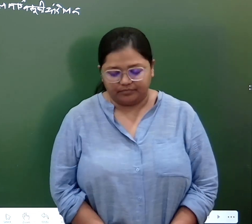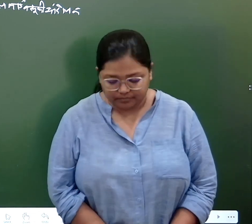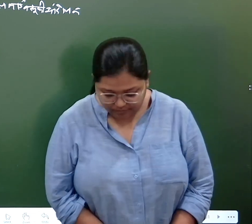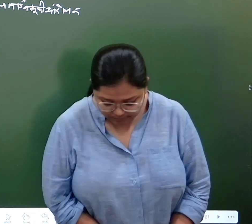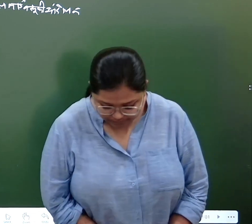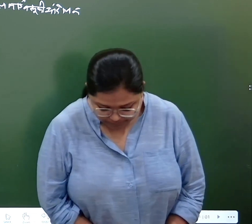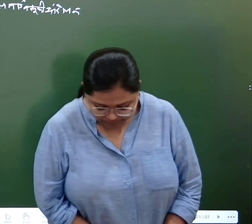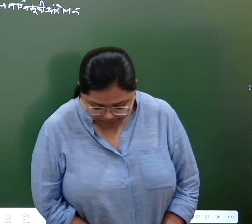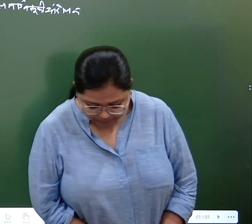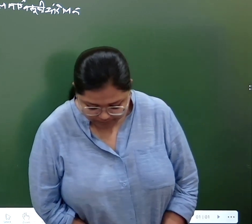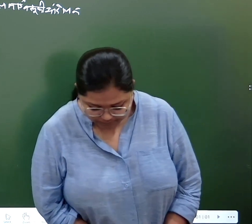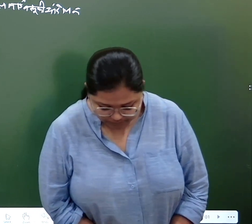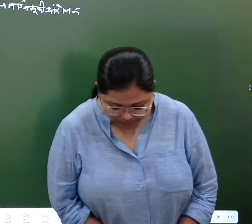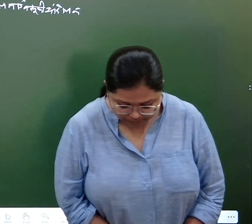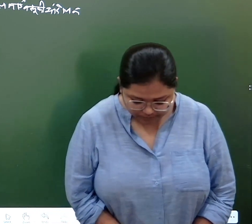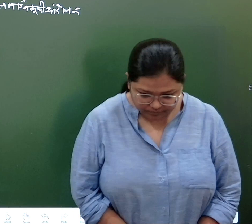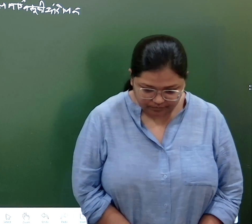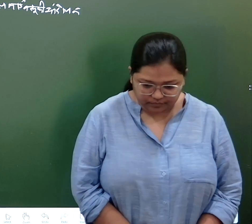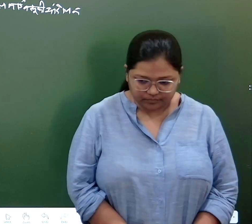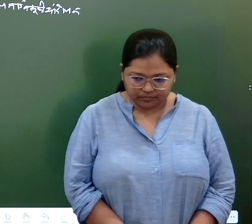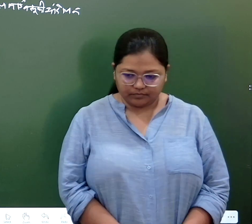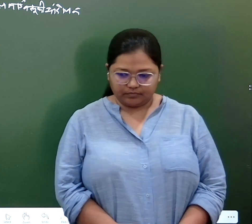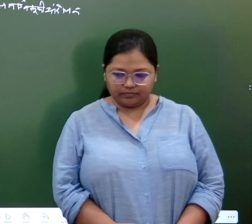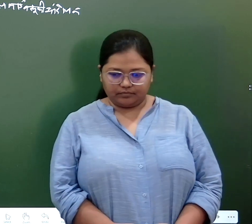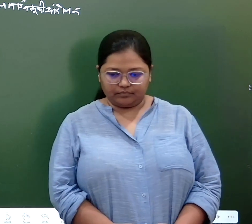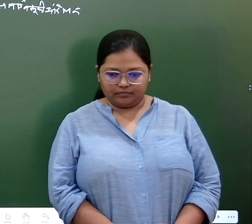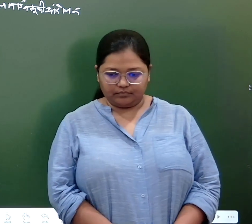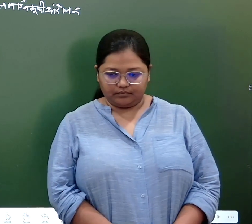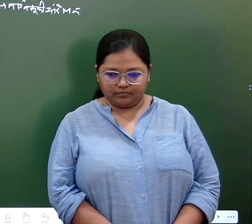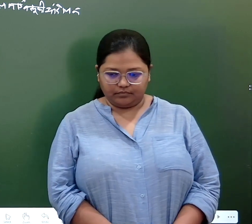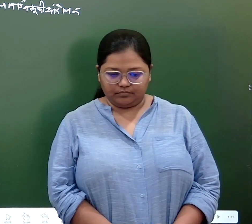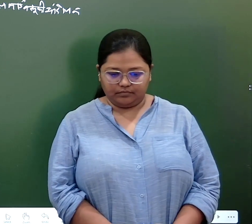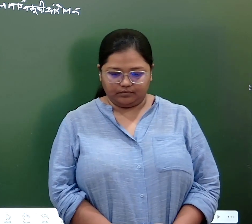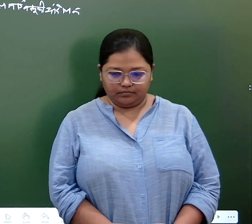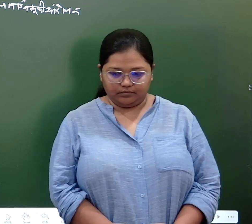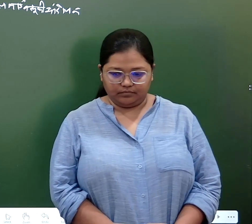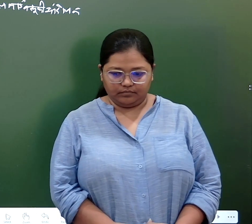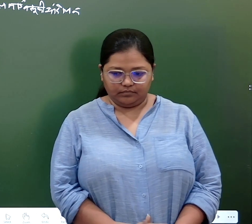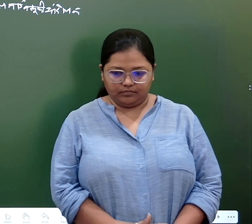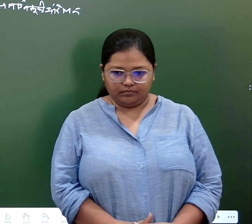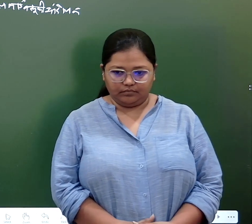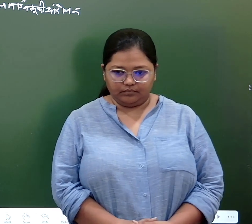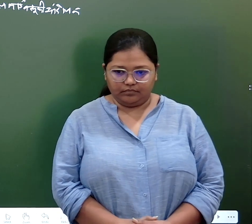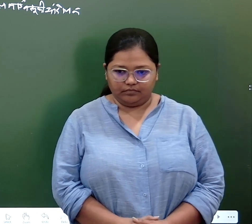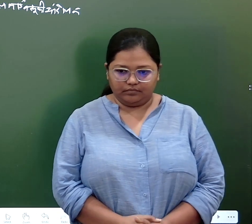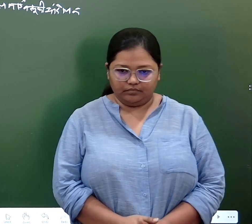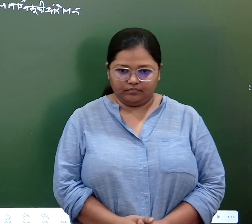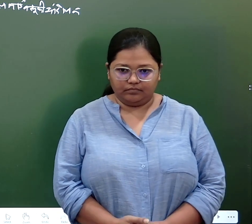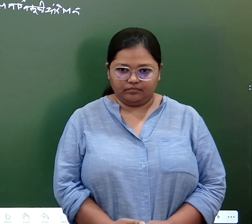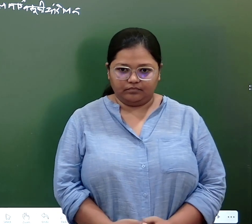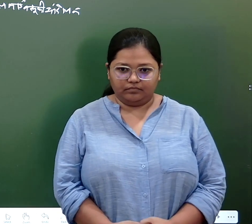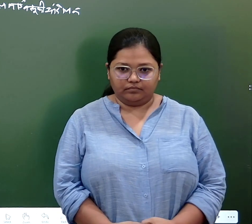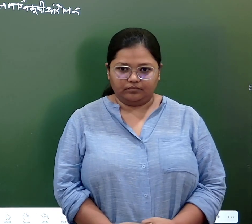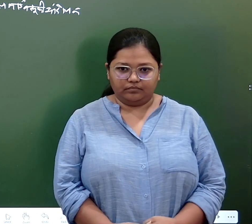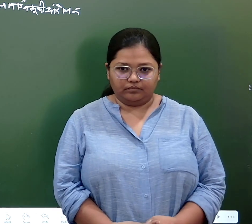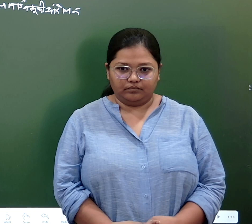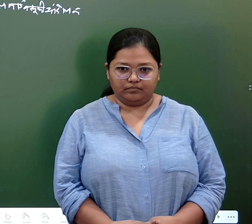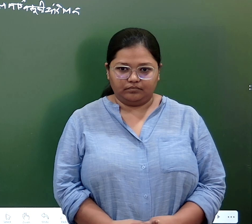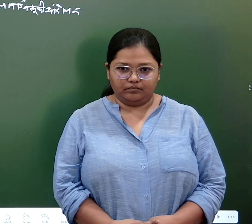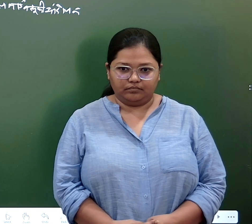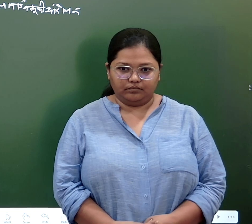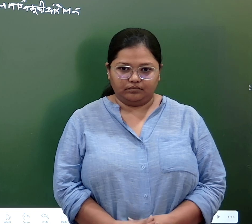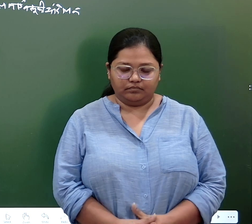गया वो धर्म और समाज से जोड़ा गया, जिसमें जाति प्रथा की जटिलता को जो है वो